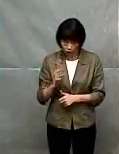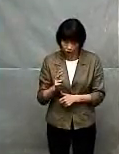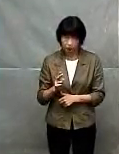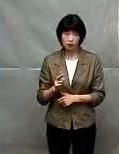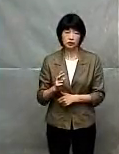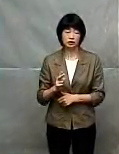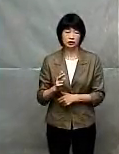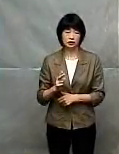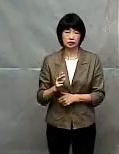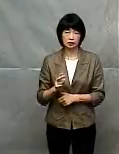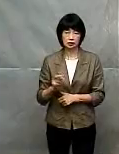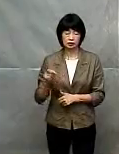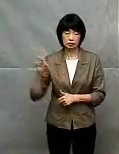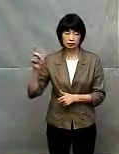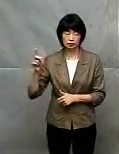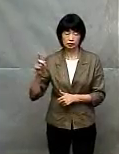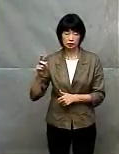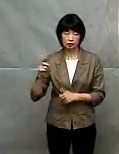大学で、